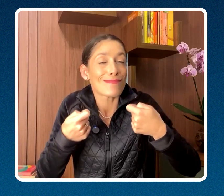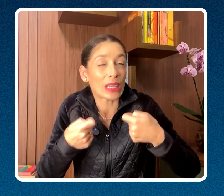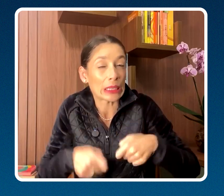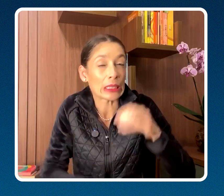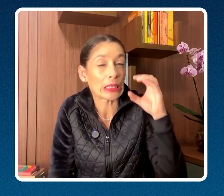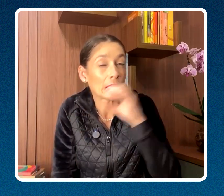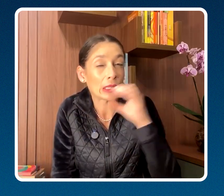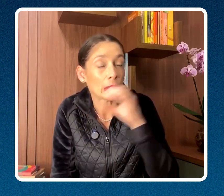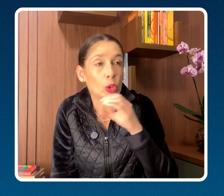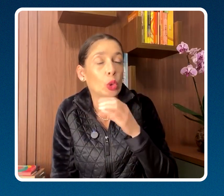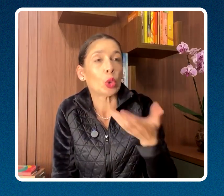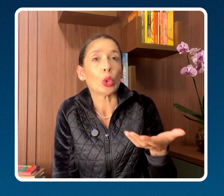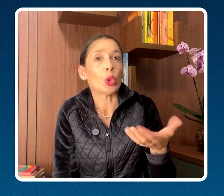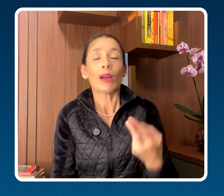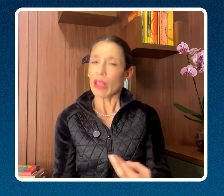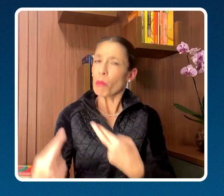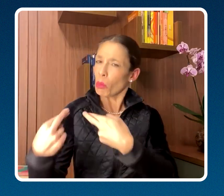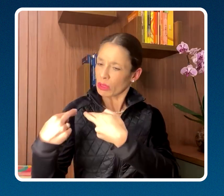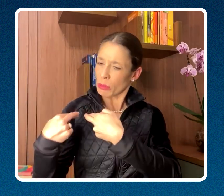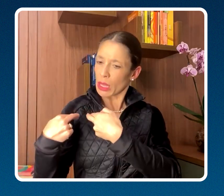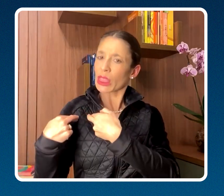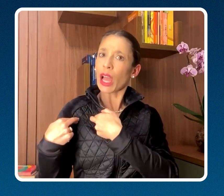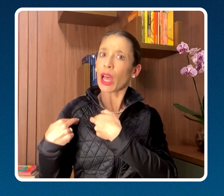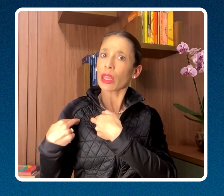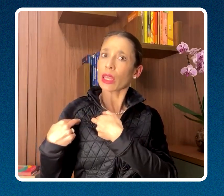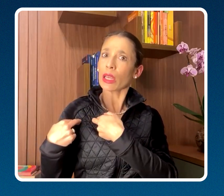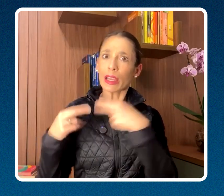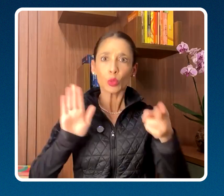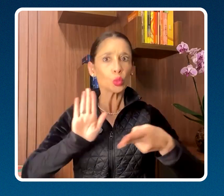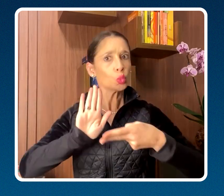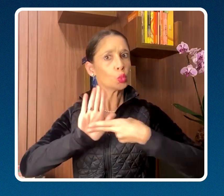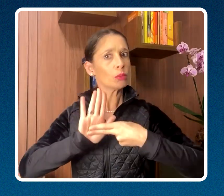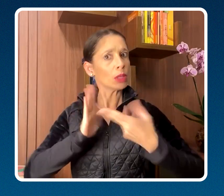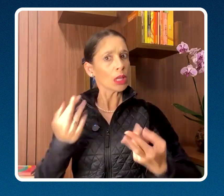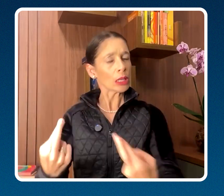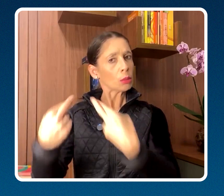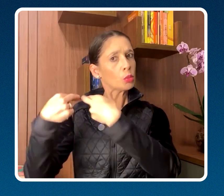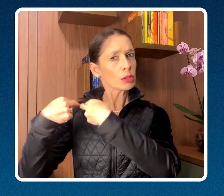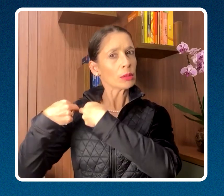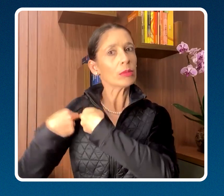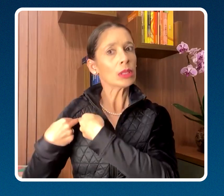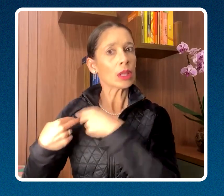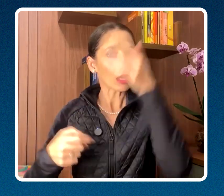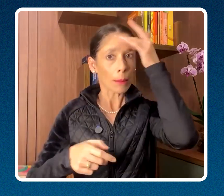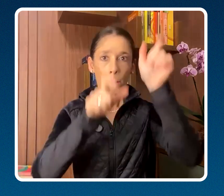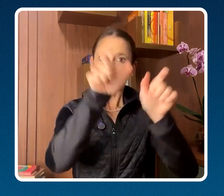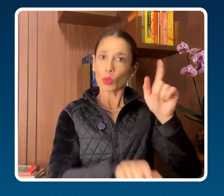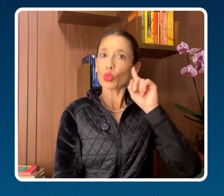uma responsabilidade sobre essas pessoas, eu tenho que mudar o meu contexto na sociedade, eu quero focar a minha